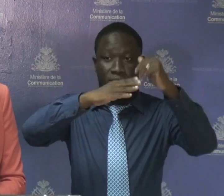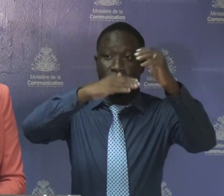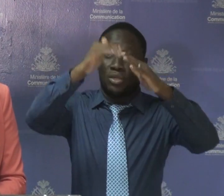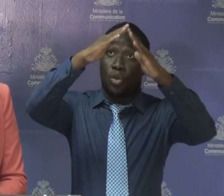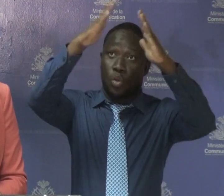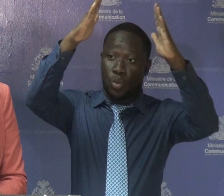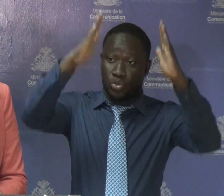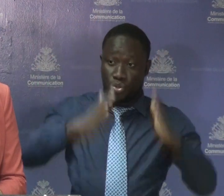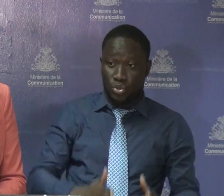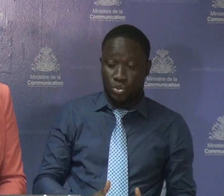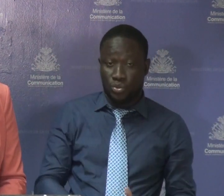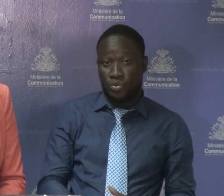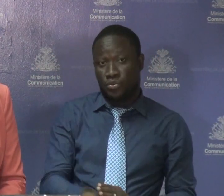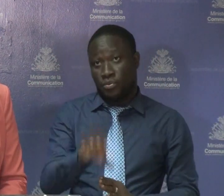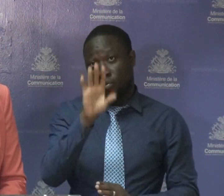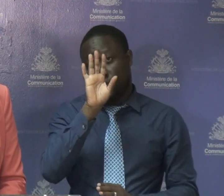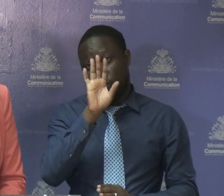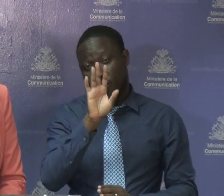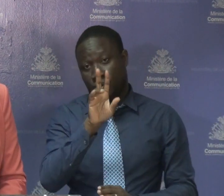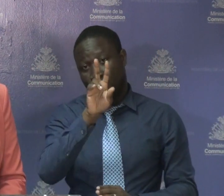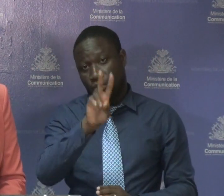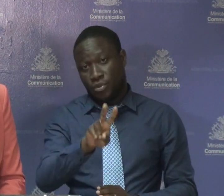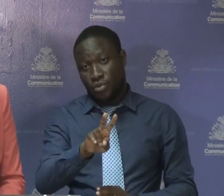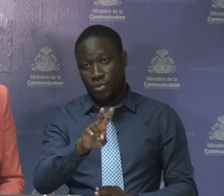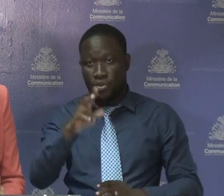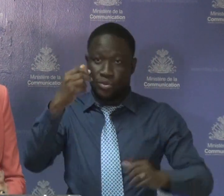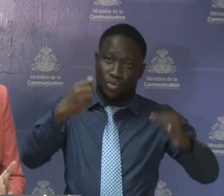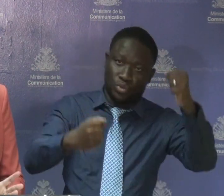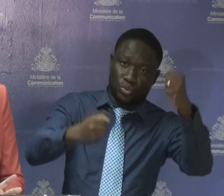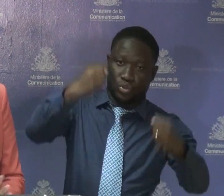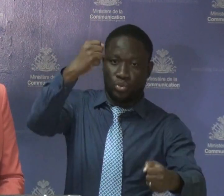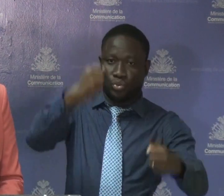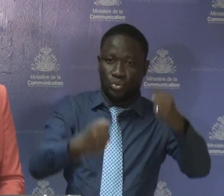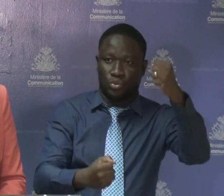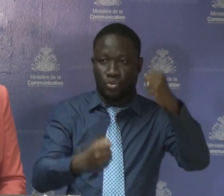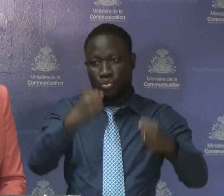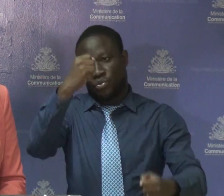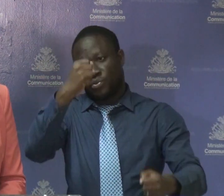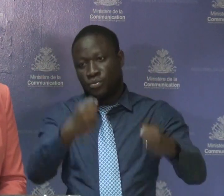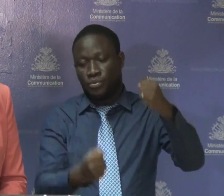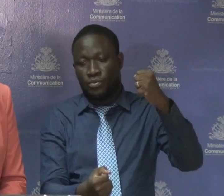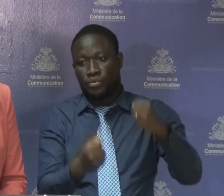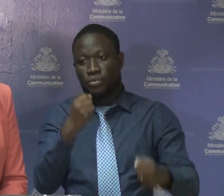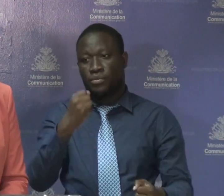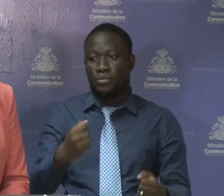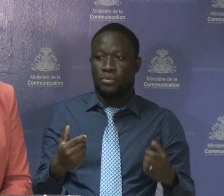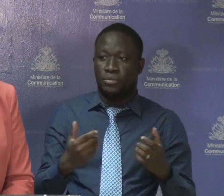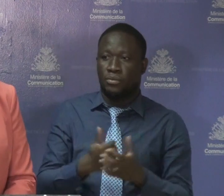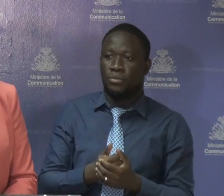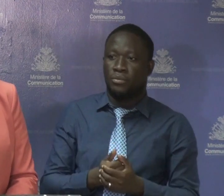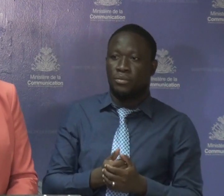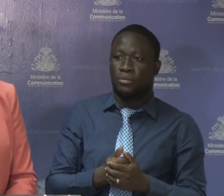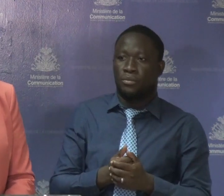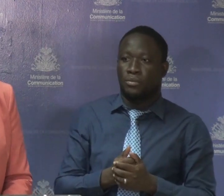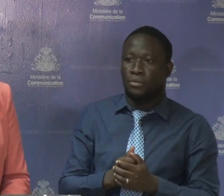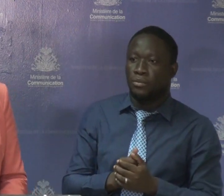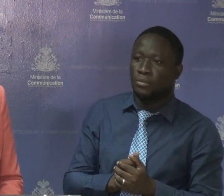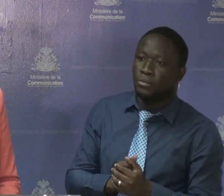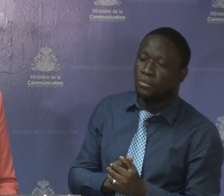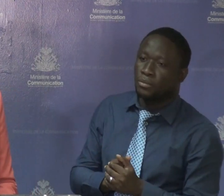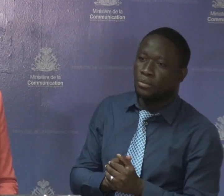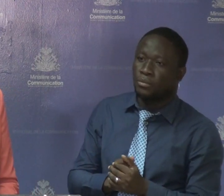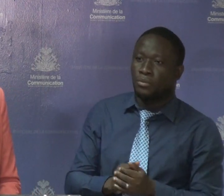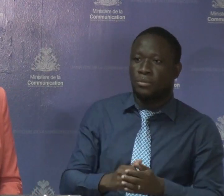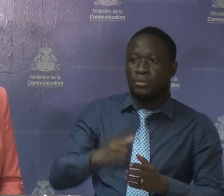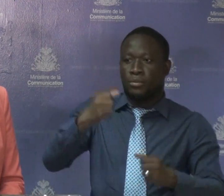transport touristique. Alors, dans l'hébergement, on a Extase Hotel, Valparaiso, Annabelle, Coin du Village, Mano Adriana, Calico Beach. Et